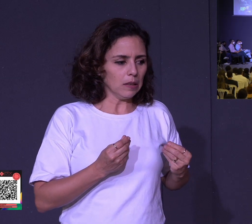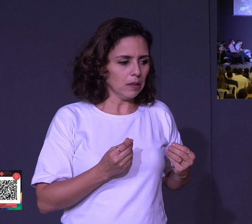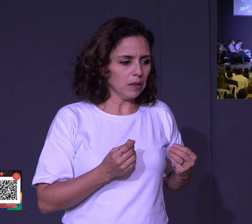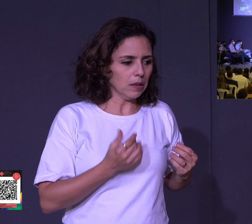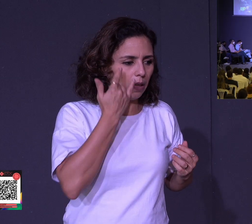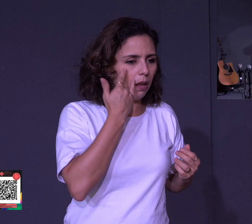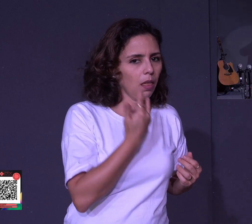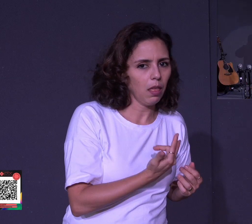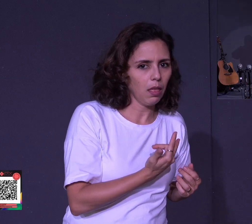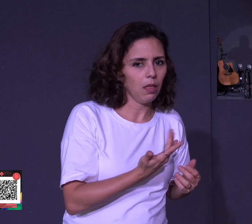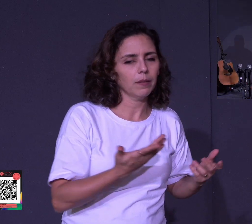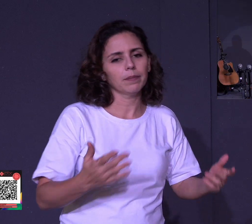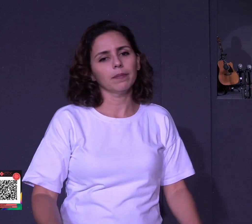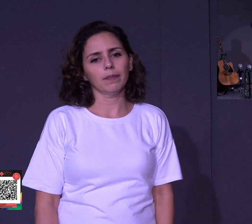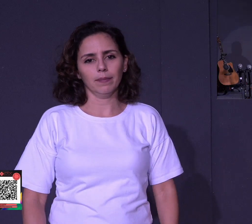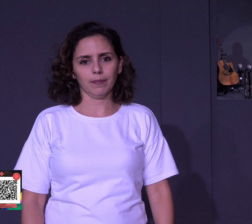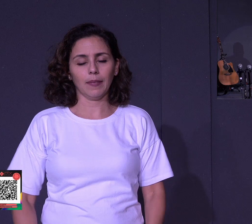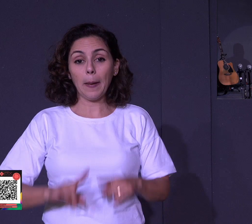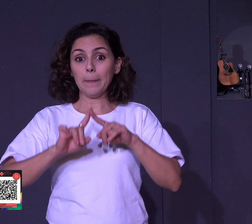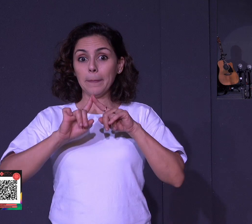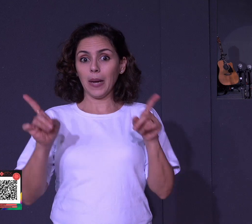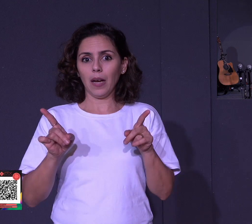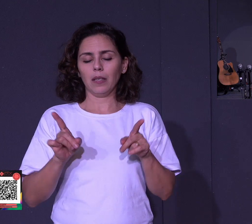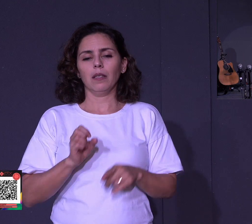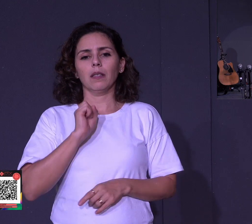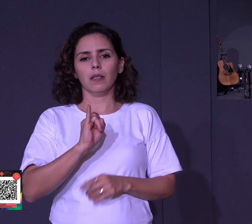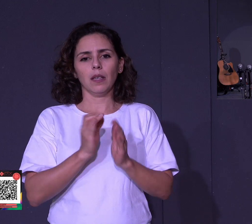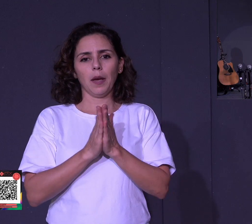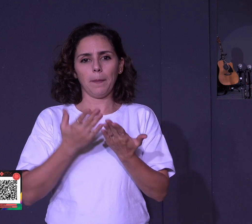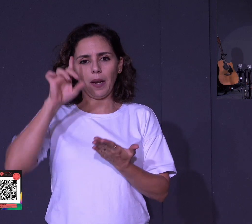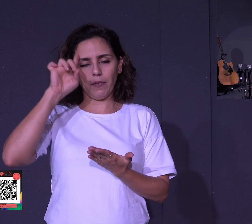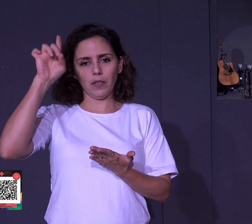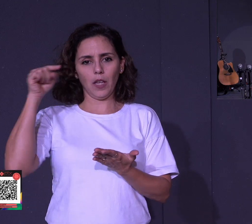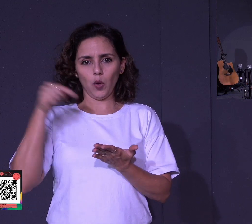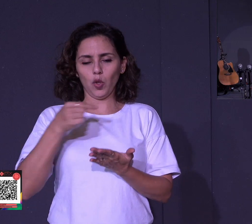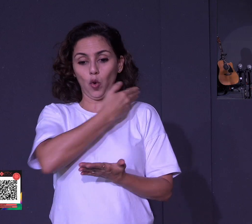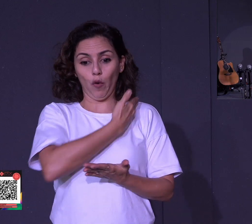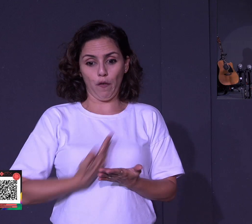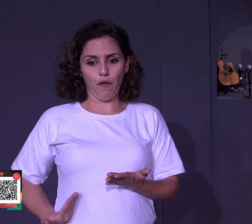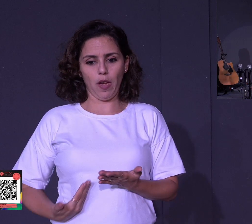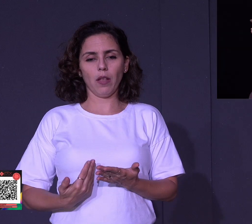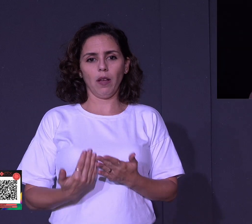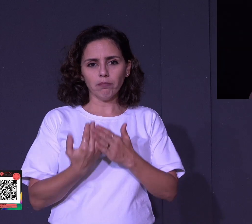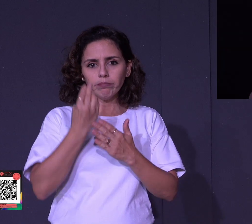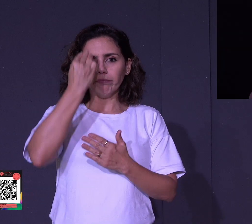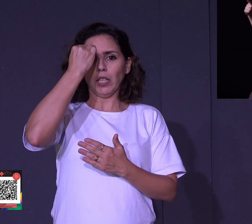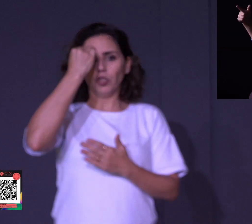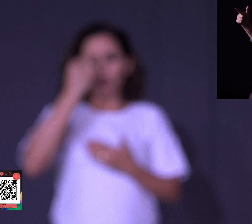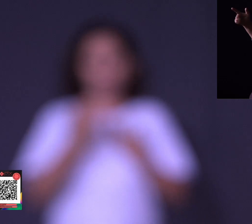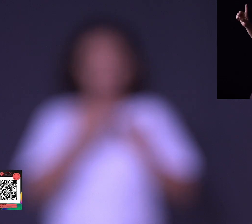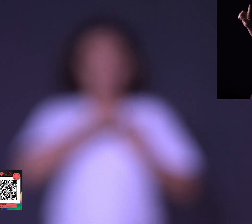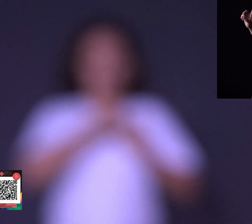Mas quando a palavra domina mente e coração, como Paulo disse aqui, quando nós temos a mente